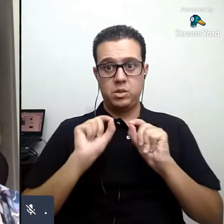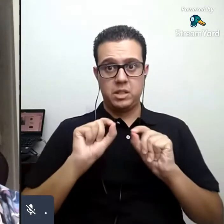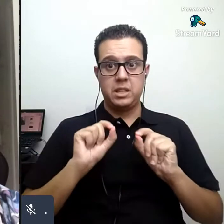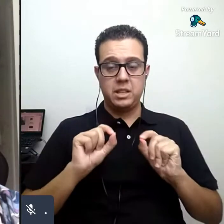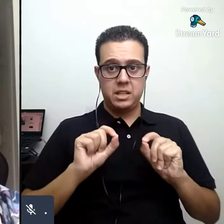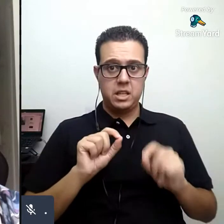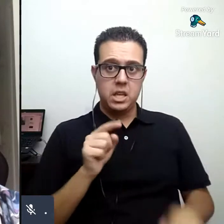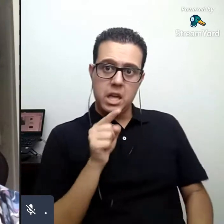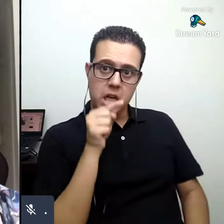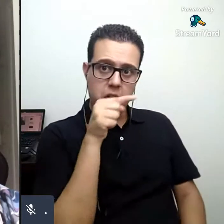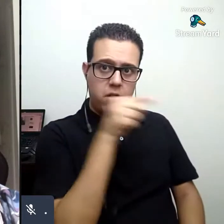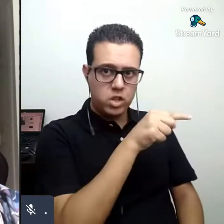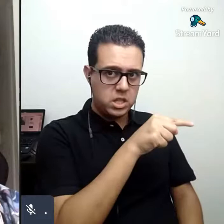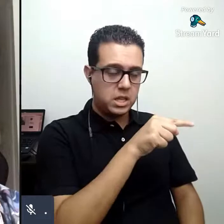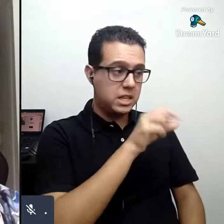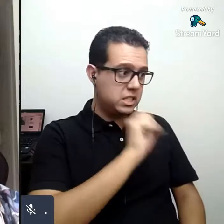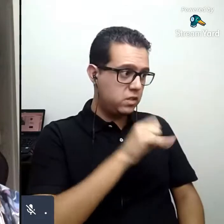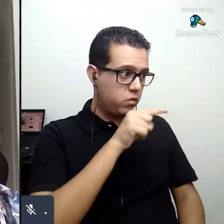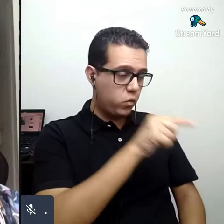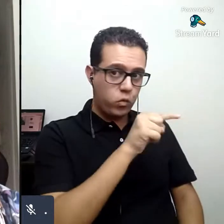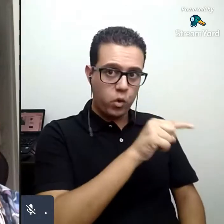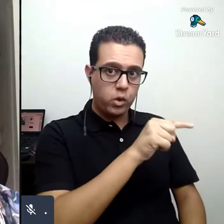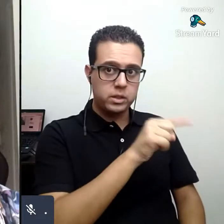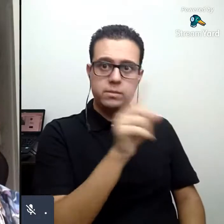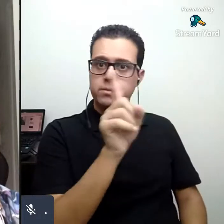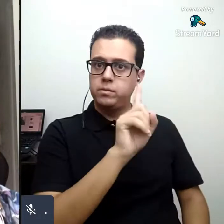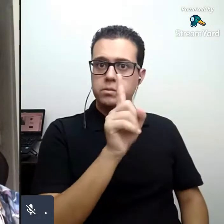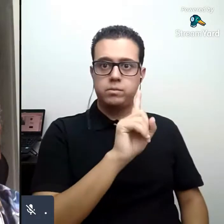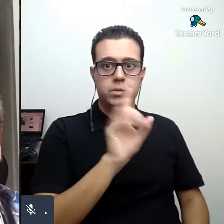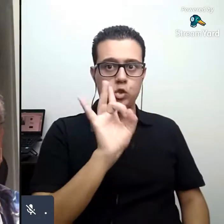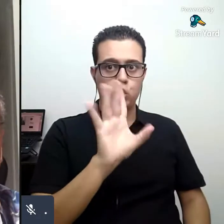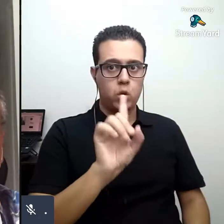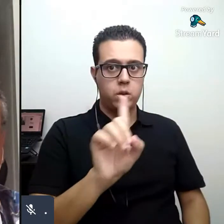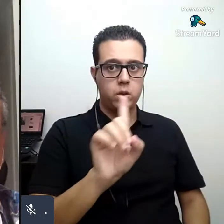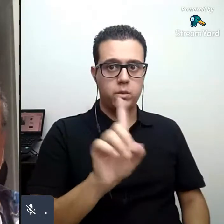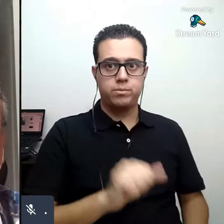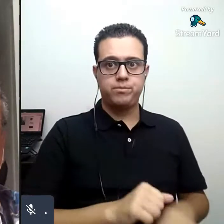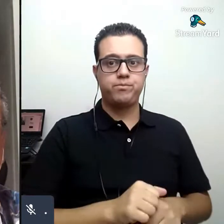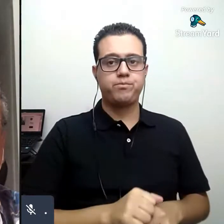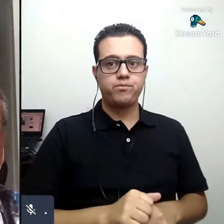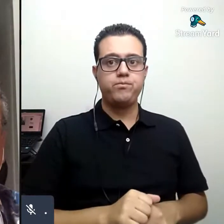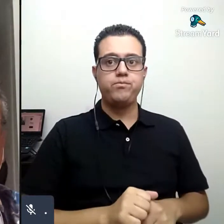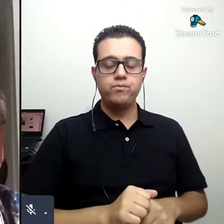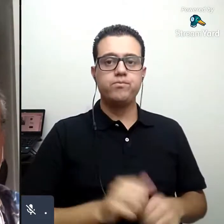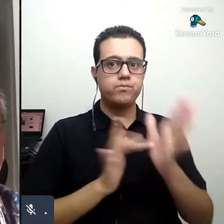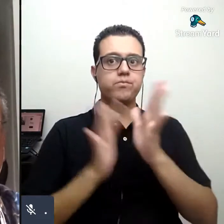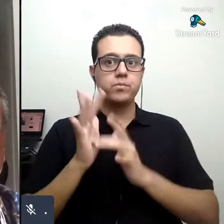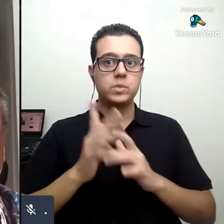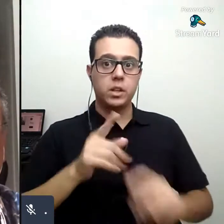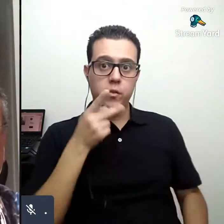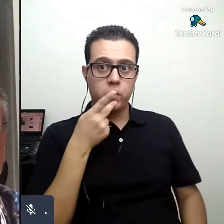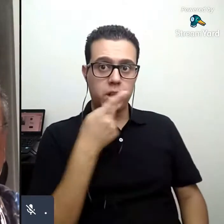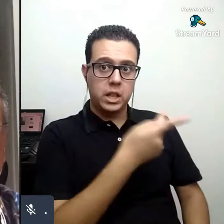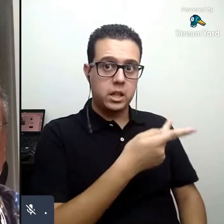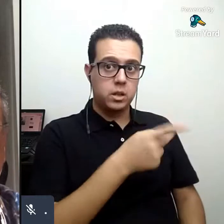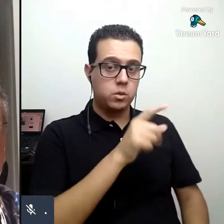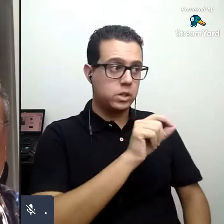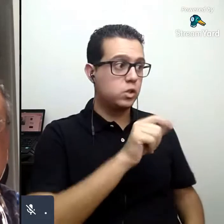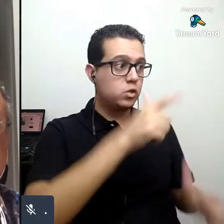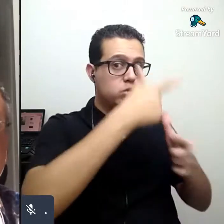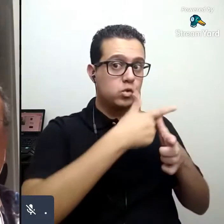falando propriamente do centurião, mas ele está falando dos